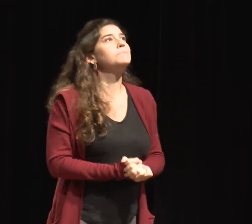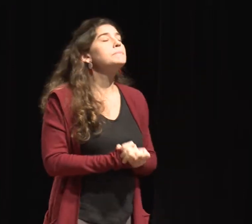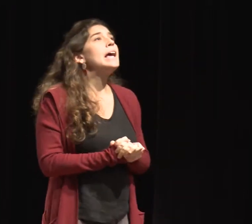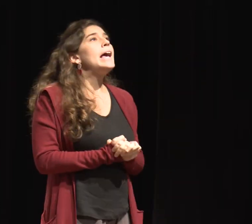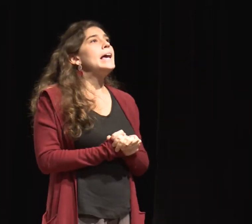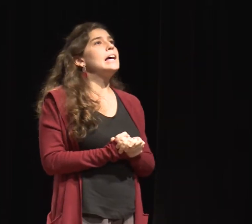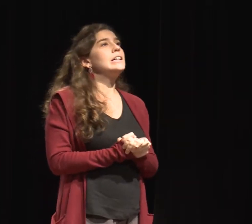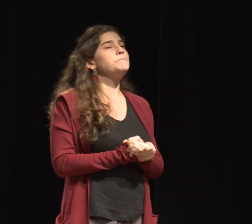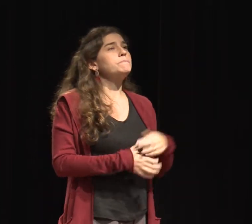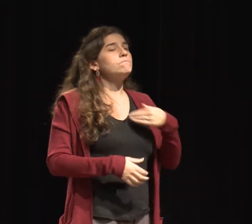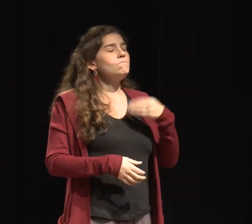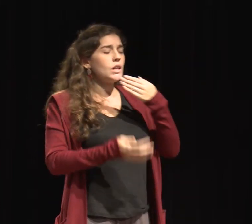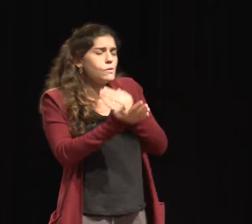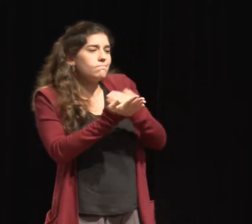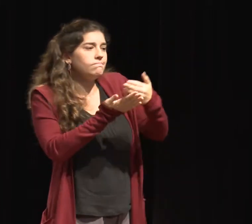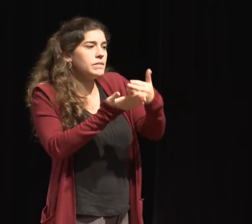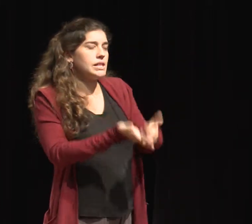Várias questões importantes.